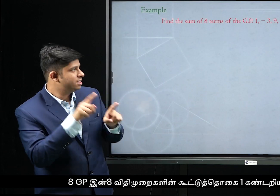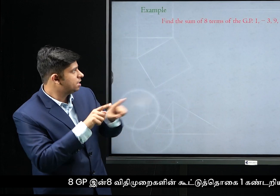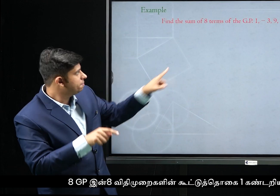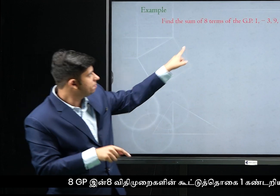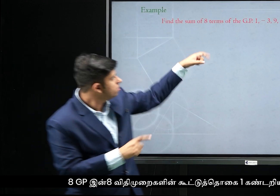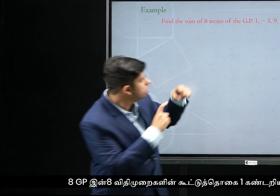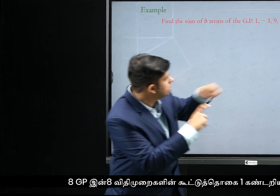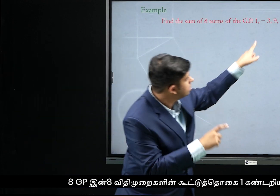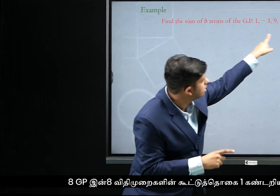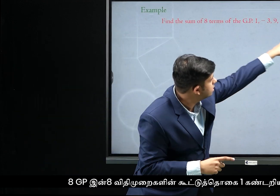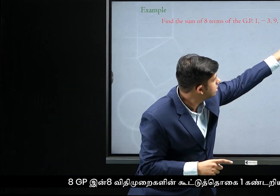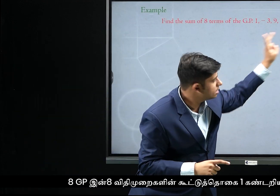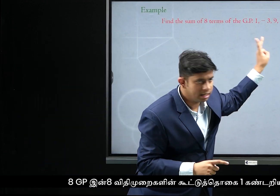27.